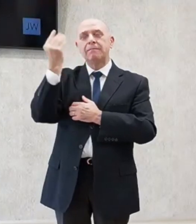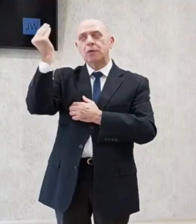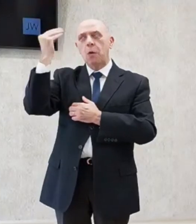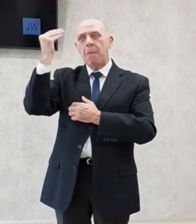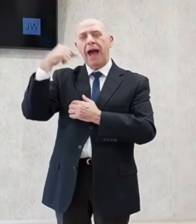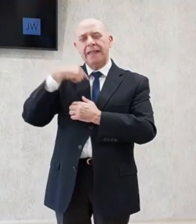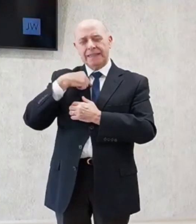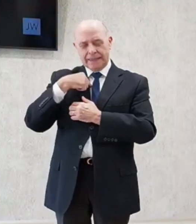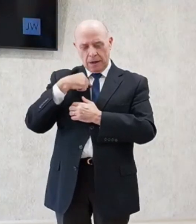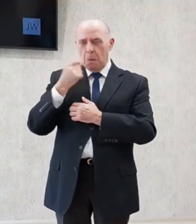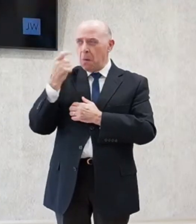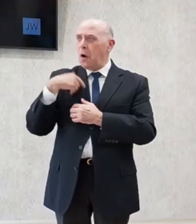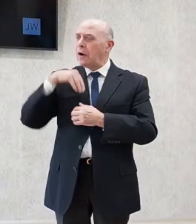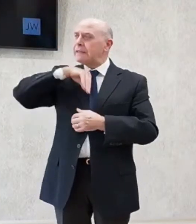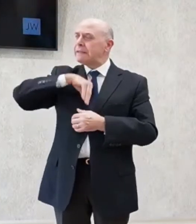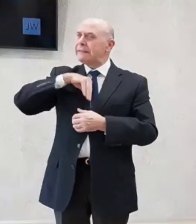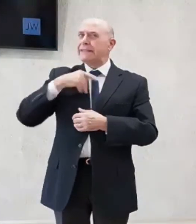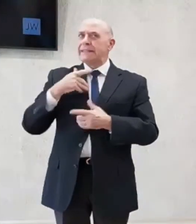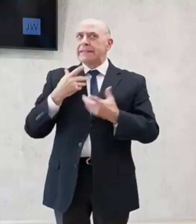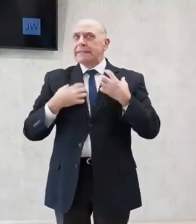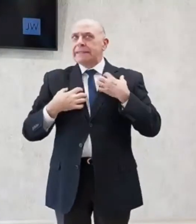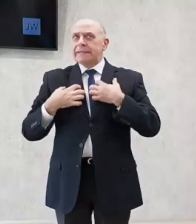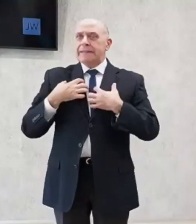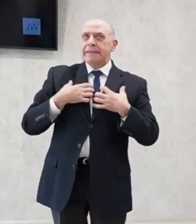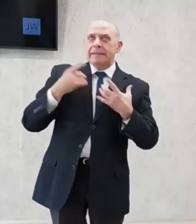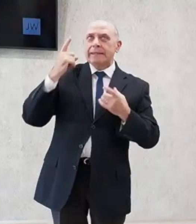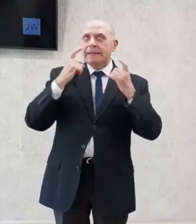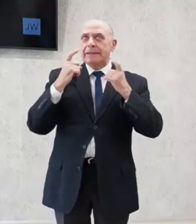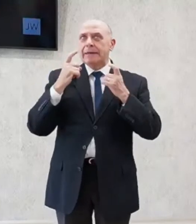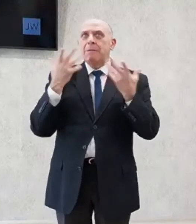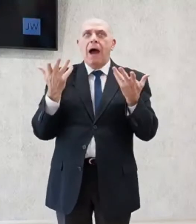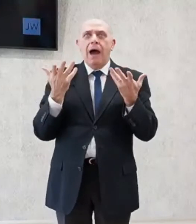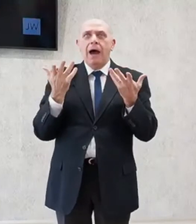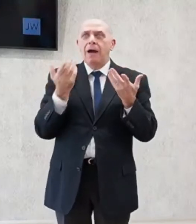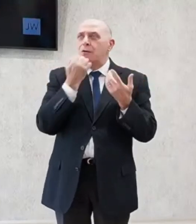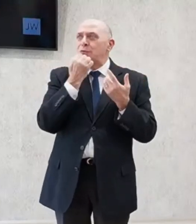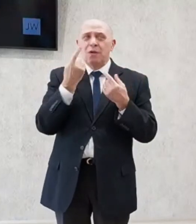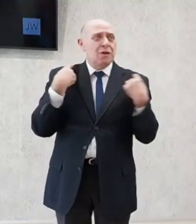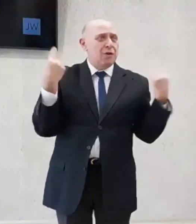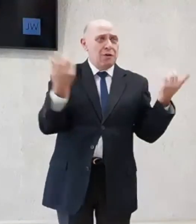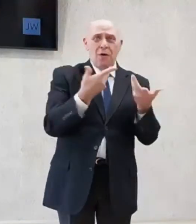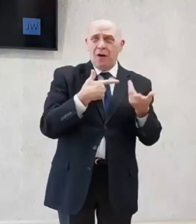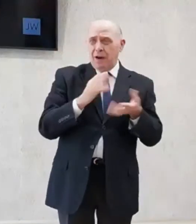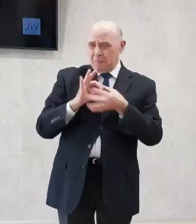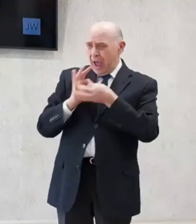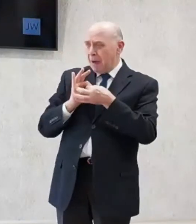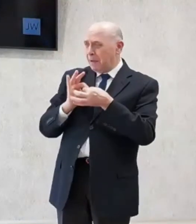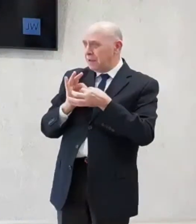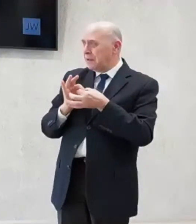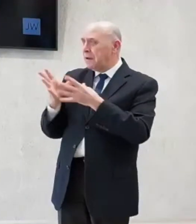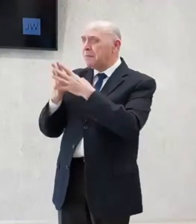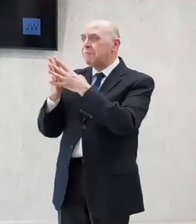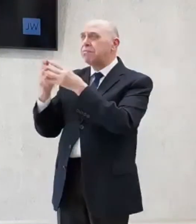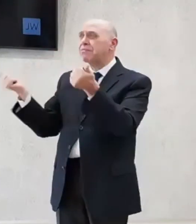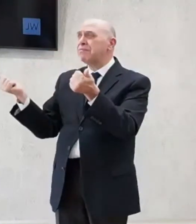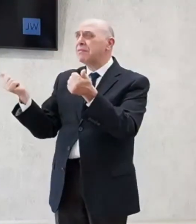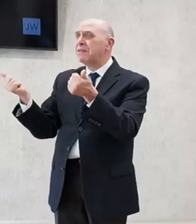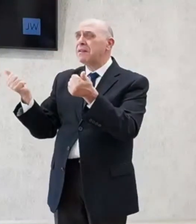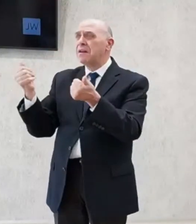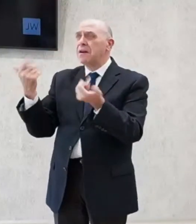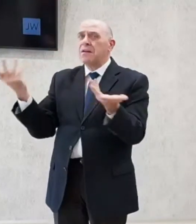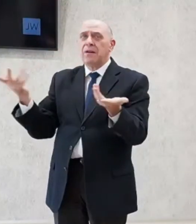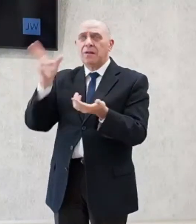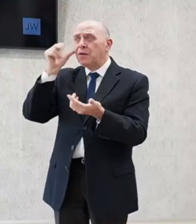tutti noi e in particolare i familiari ma tutti noi che siamo suoi amici come far fronte alla perdita di una donna